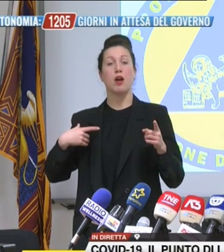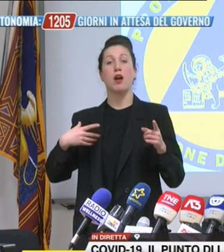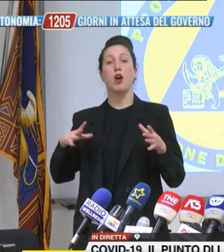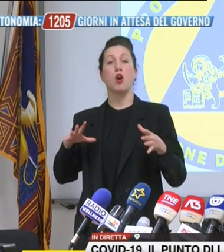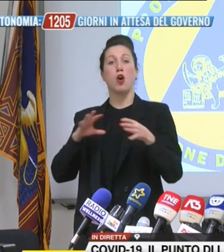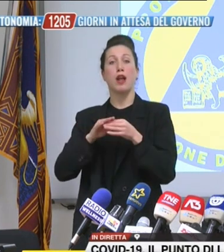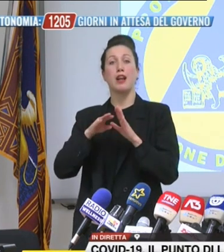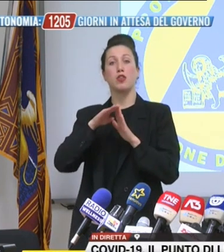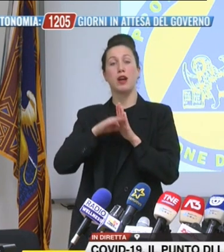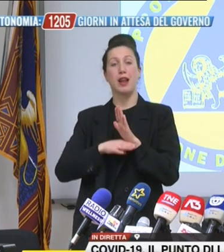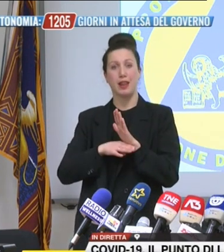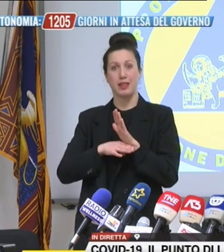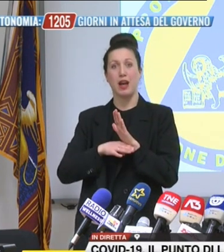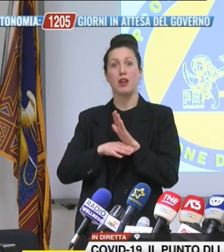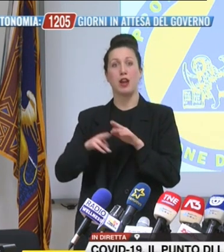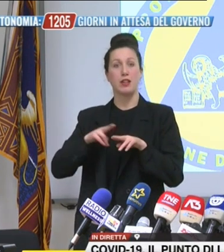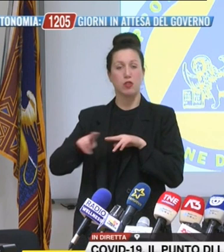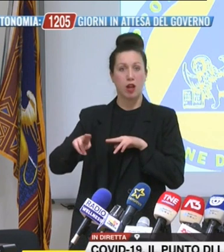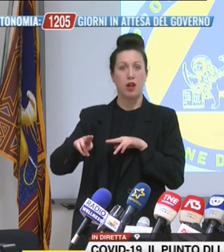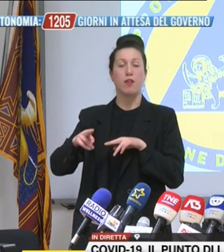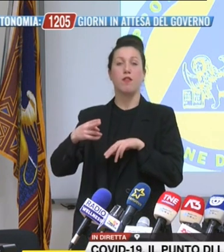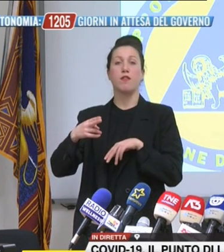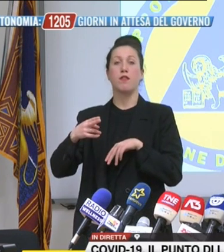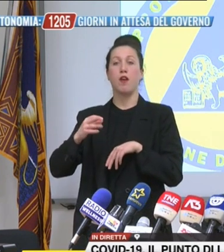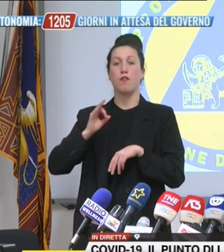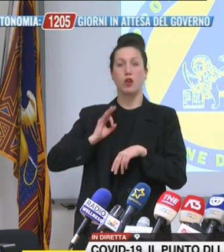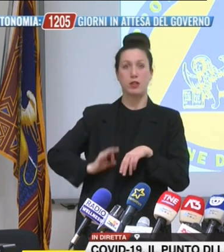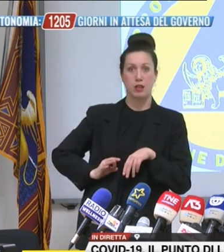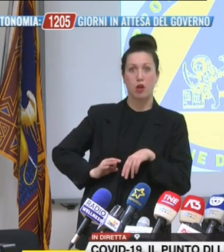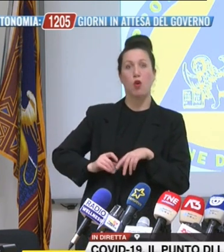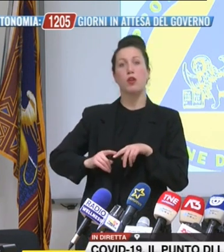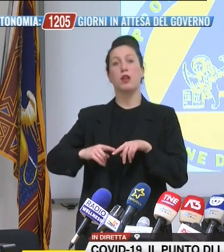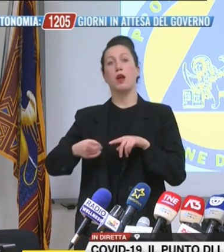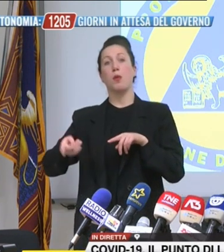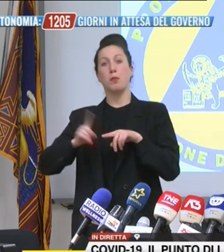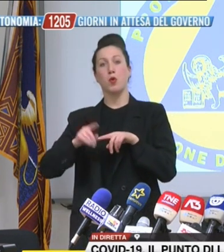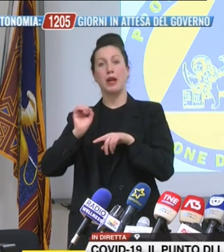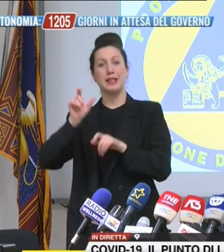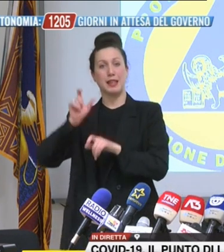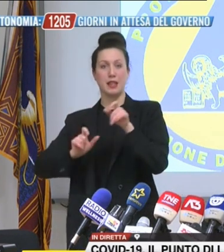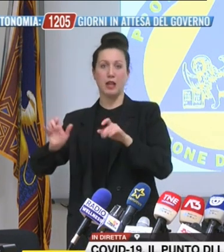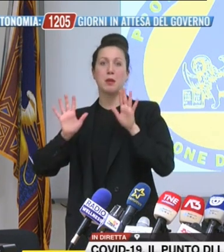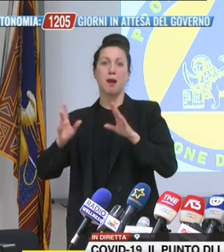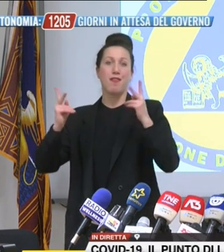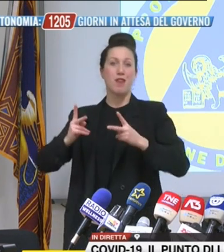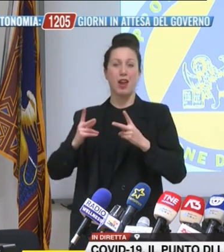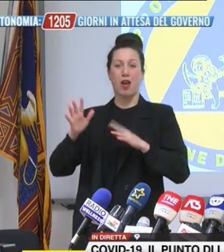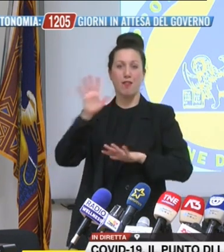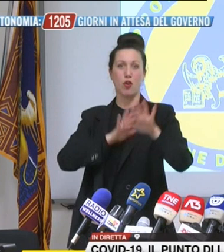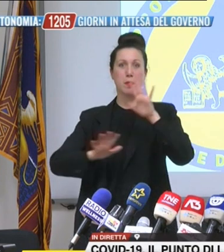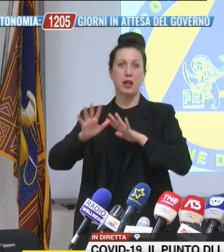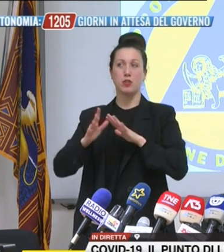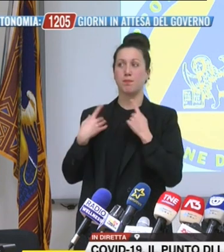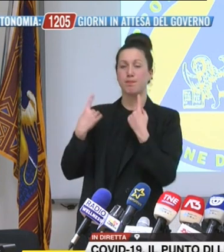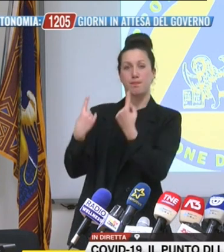nazionale, forze dell'ordine e insegnanti. Però siamo in attesa di avere anche delle delucidazioni su questo, perché le regioni hanno chiesto